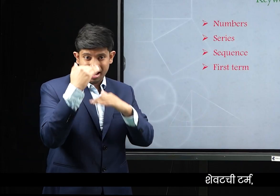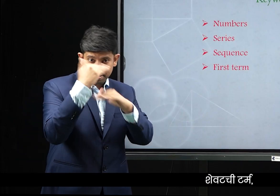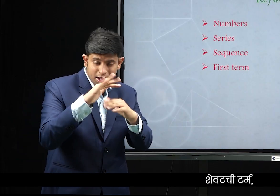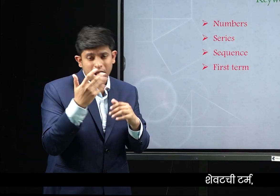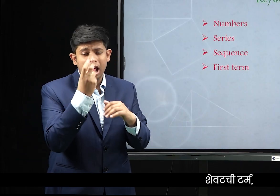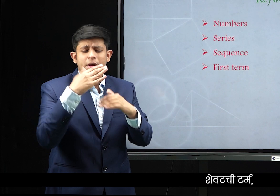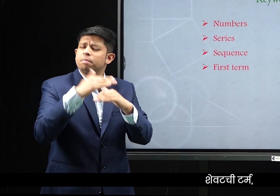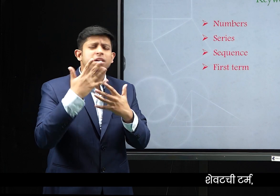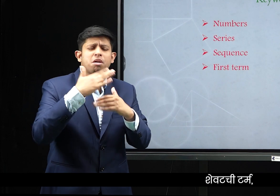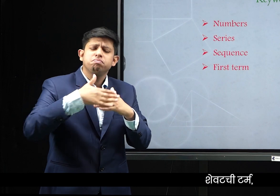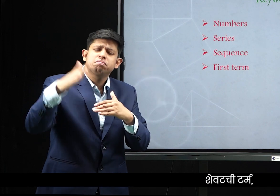शेवटची टर्म,